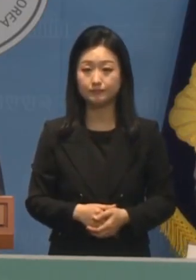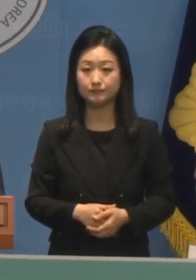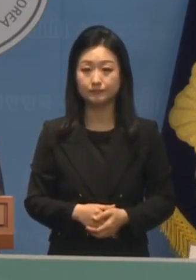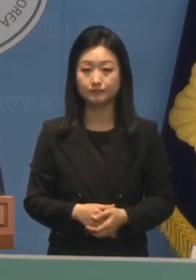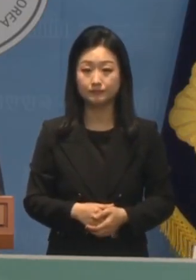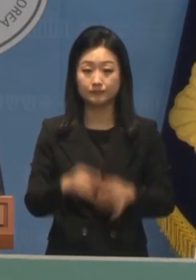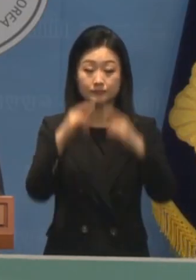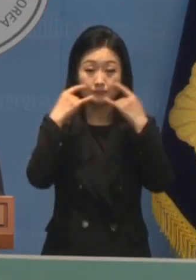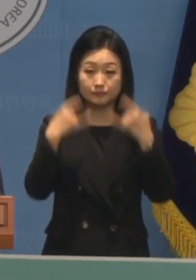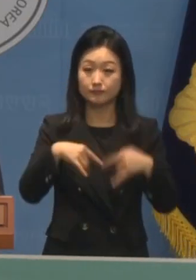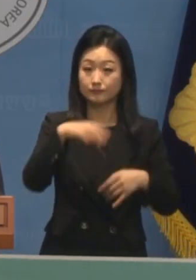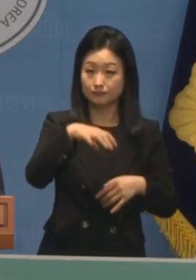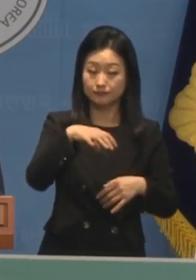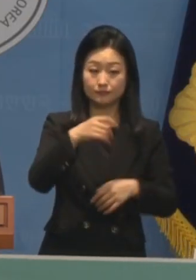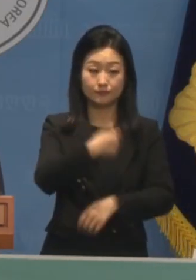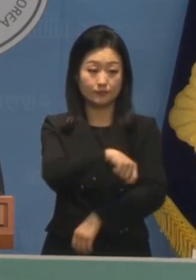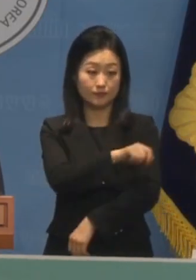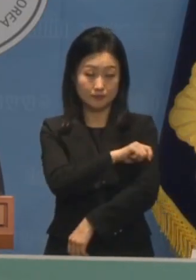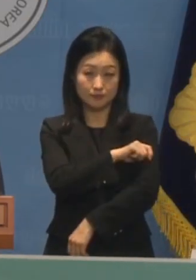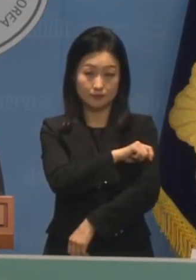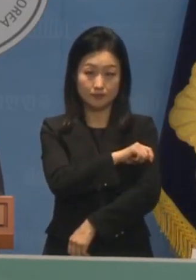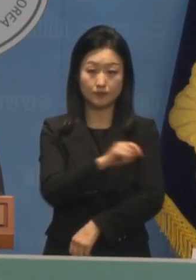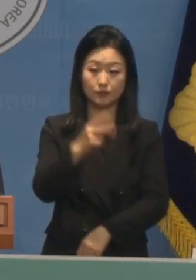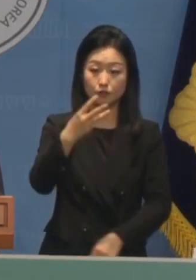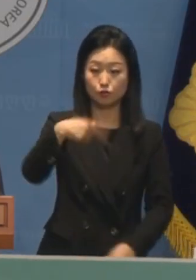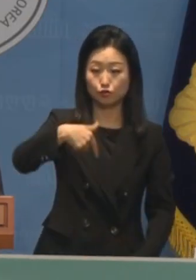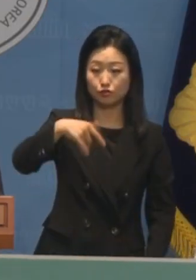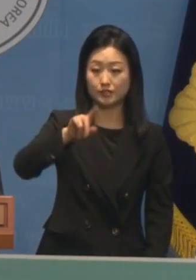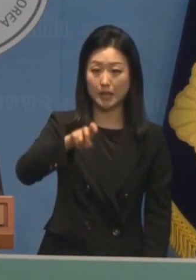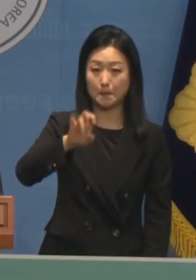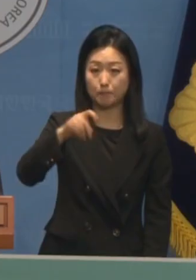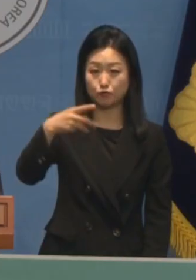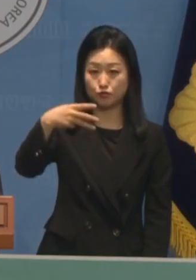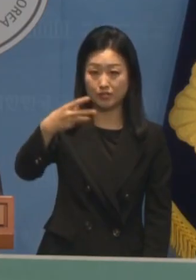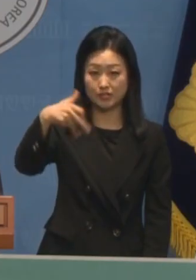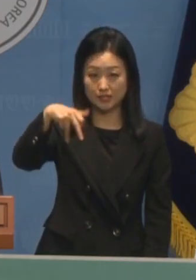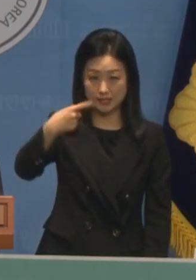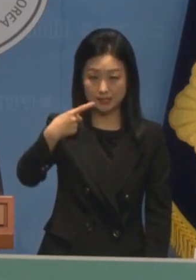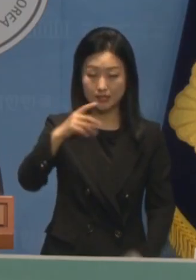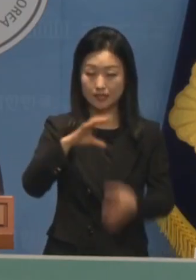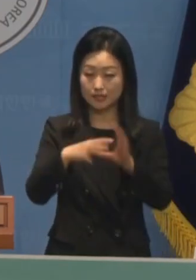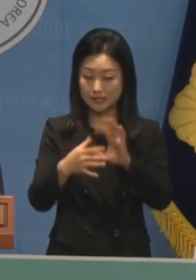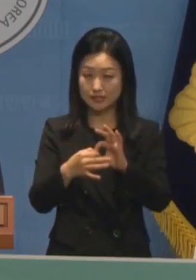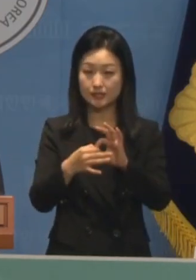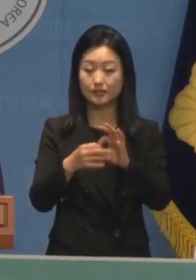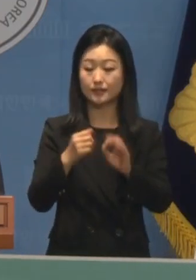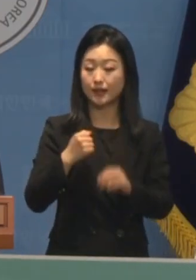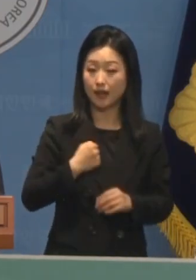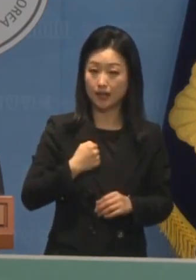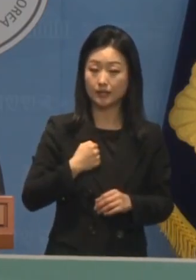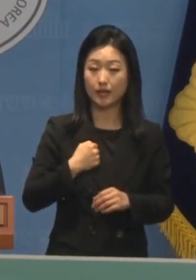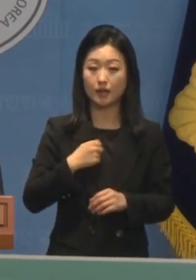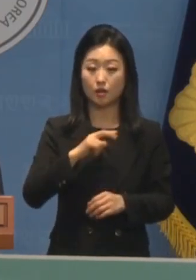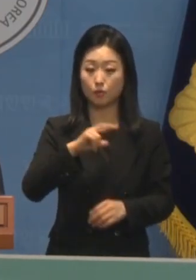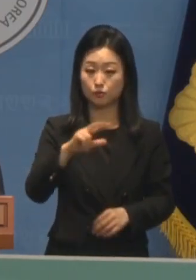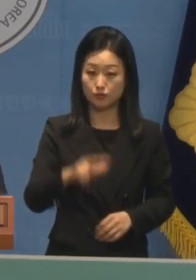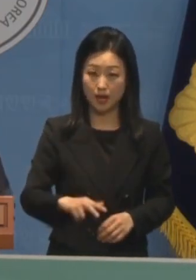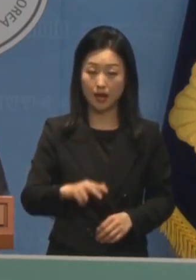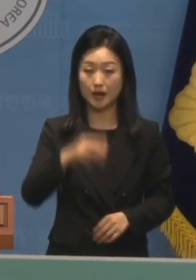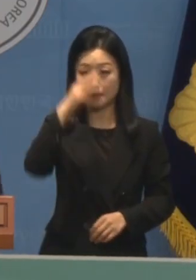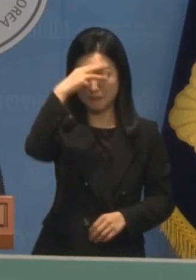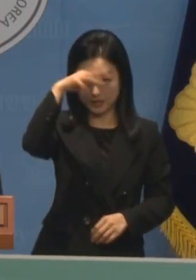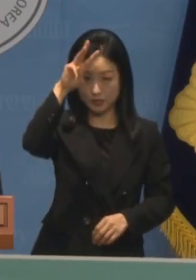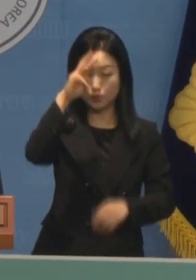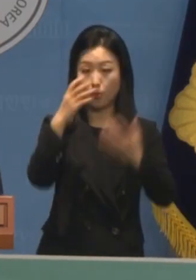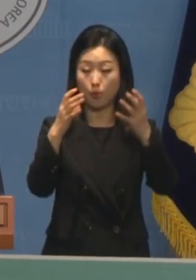실제 프랑스, 스페인, 룩셈부르크, 벨기에, 그리스, 캐나다, 포르투갈, 멕시코